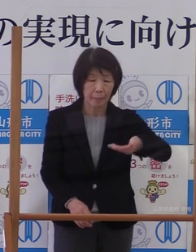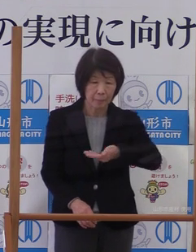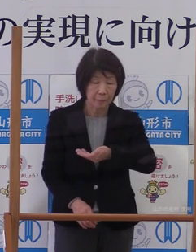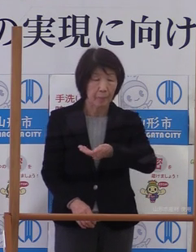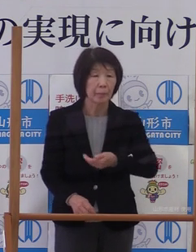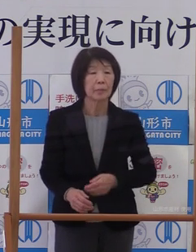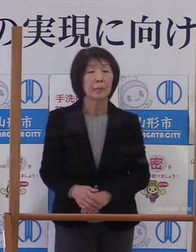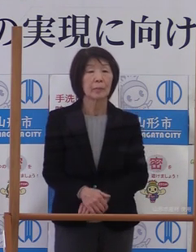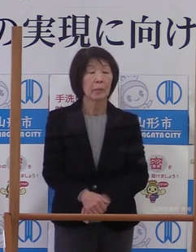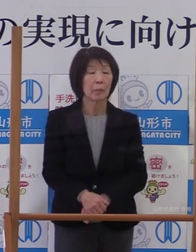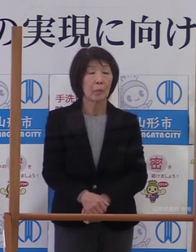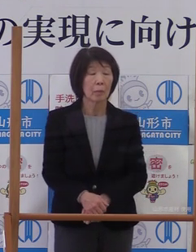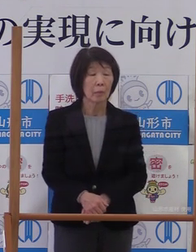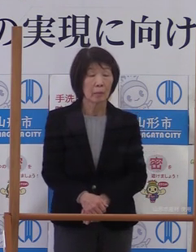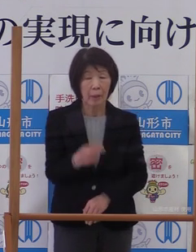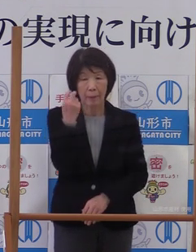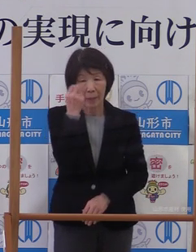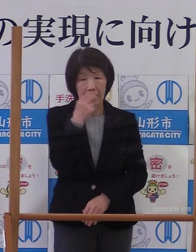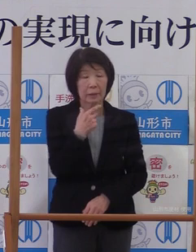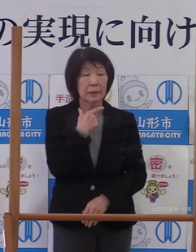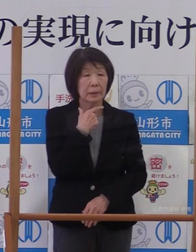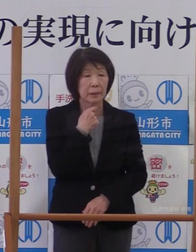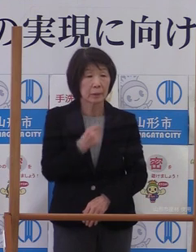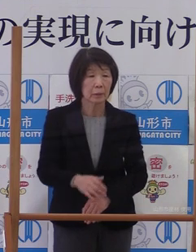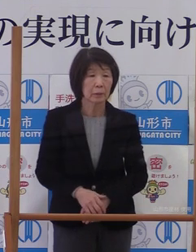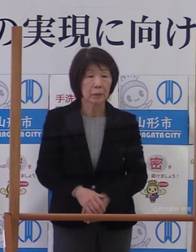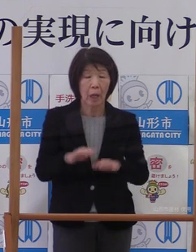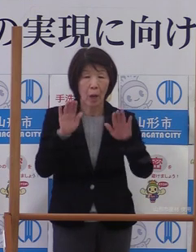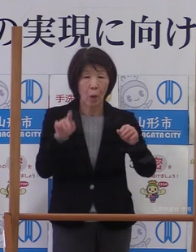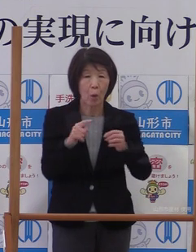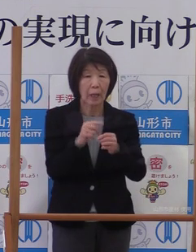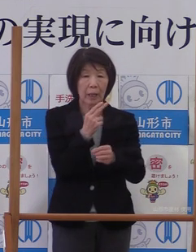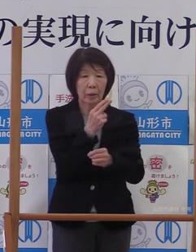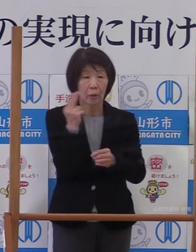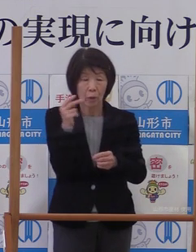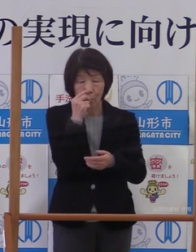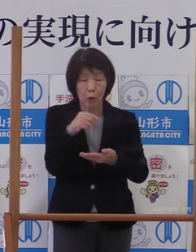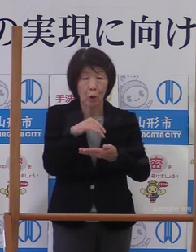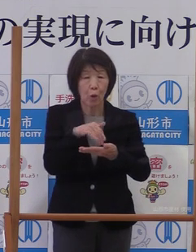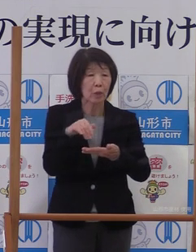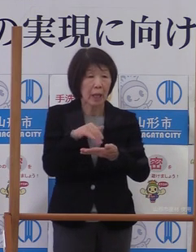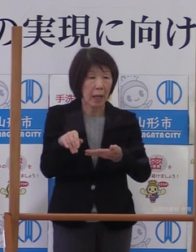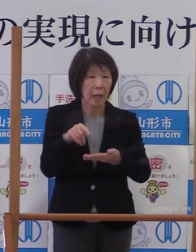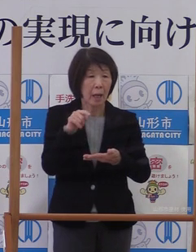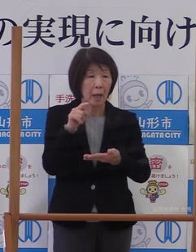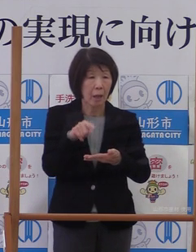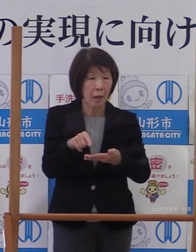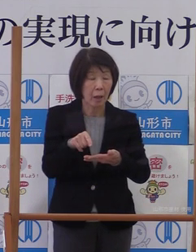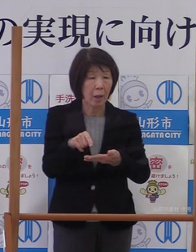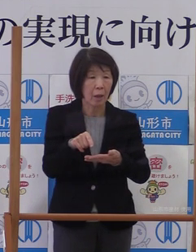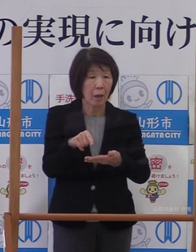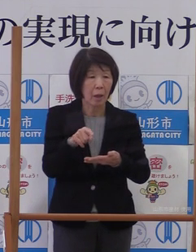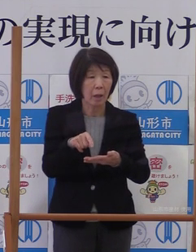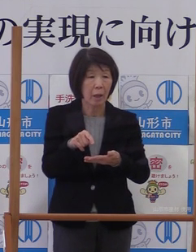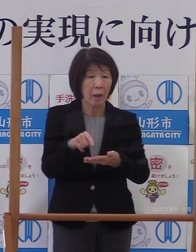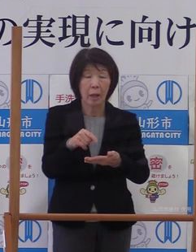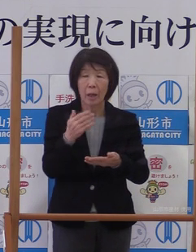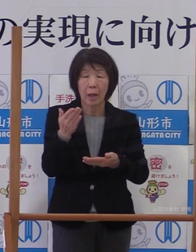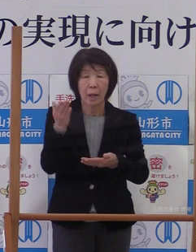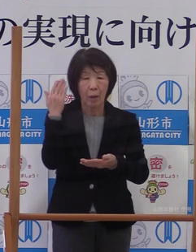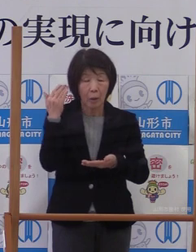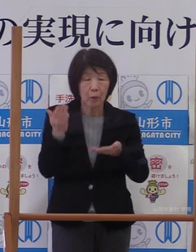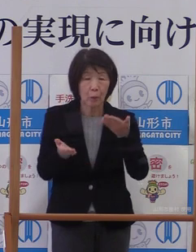河北新報の原口です。まず確認なんですけれども、今年度予算についてでは、これは過去の規模としては何番目にな